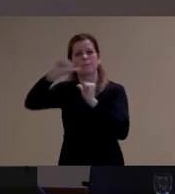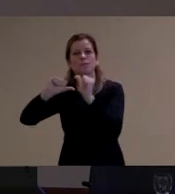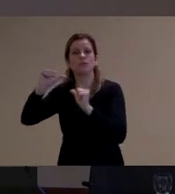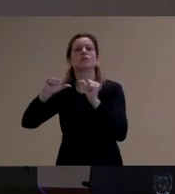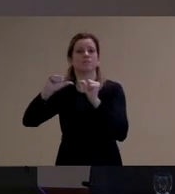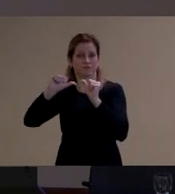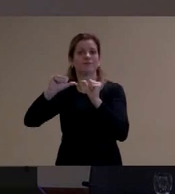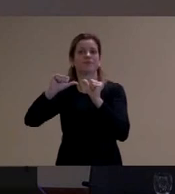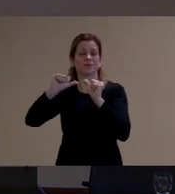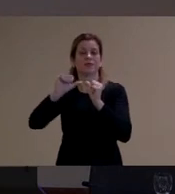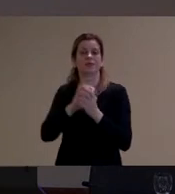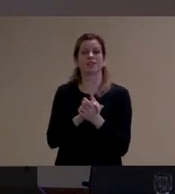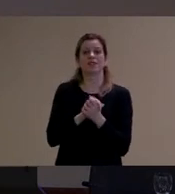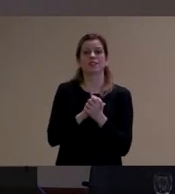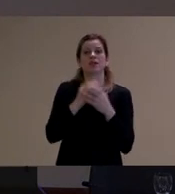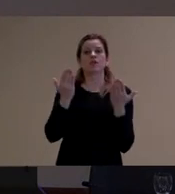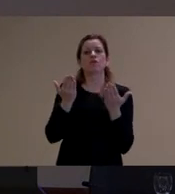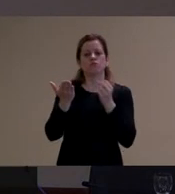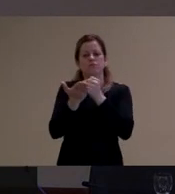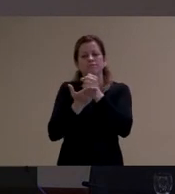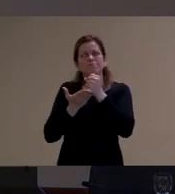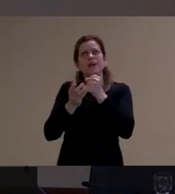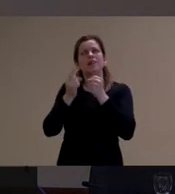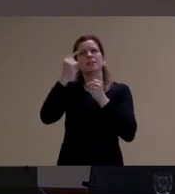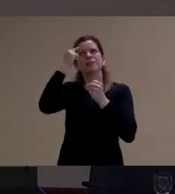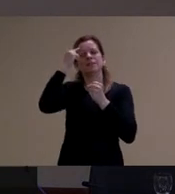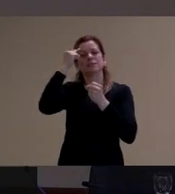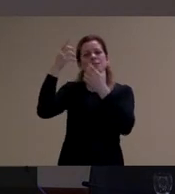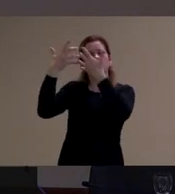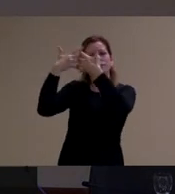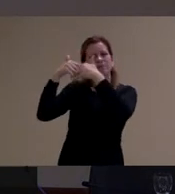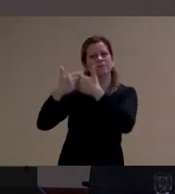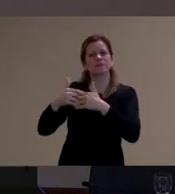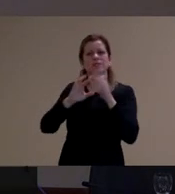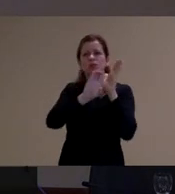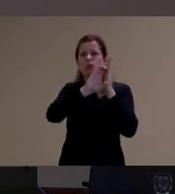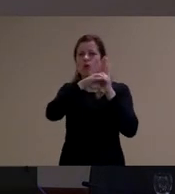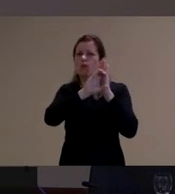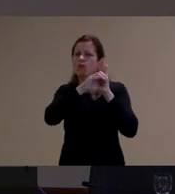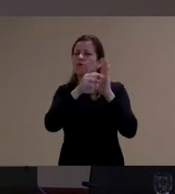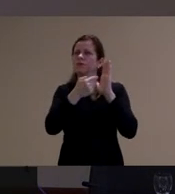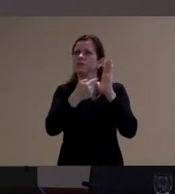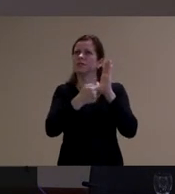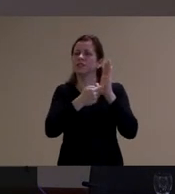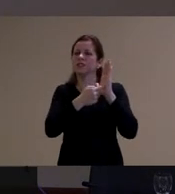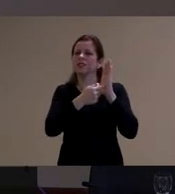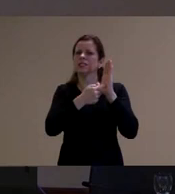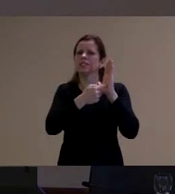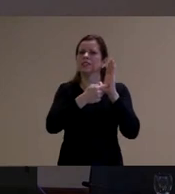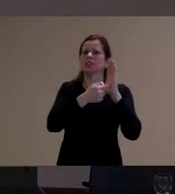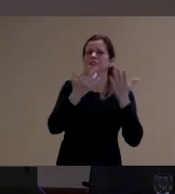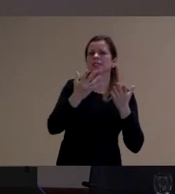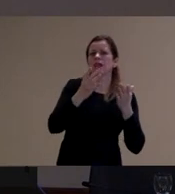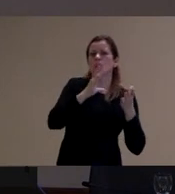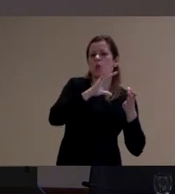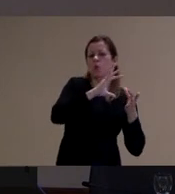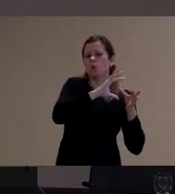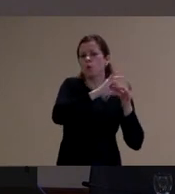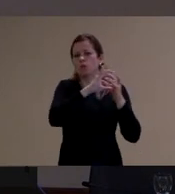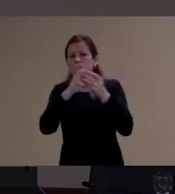esse é com base nesse conceito né de uma recontextualização